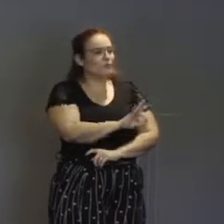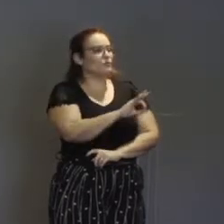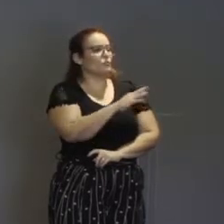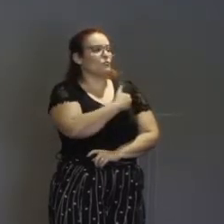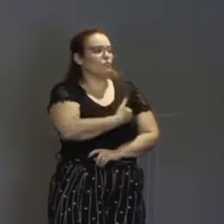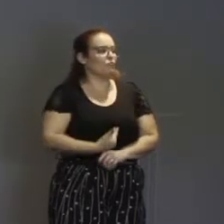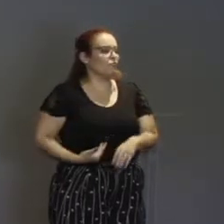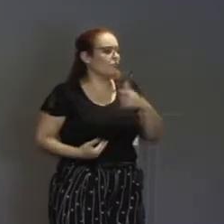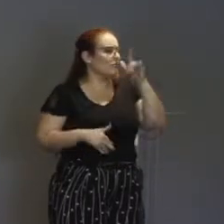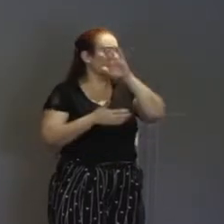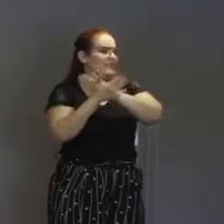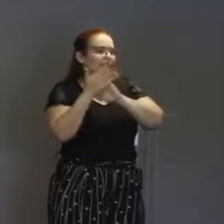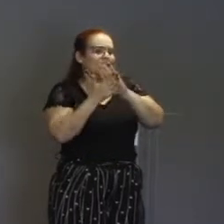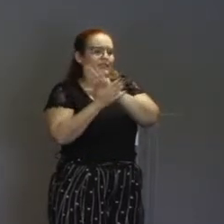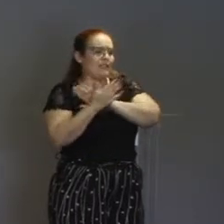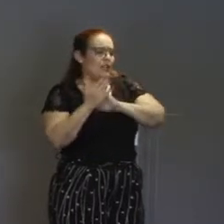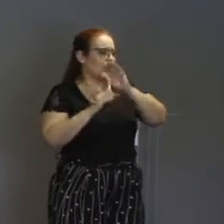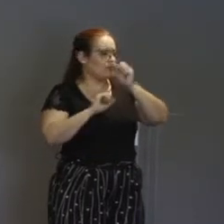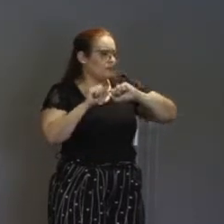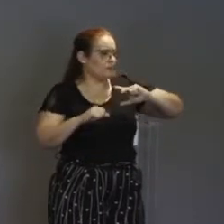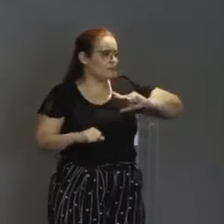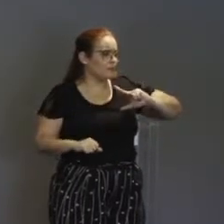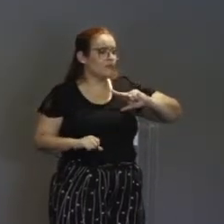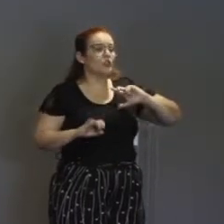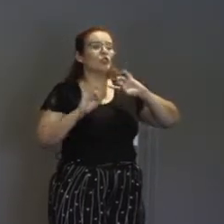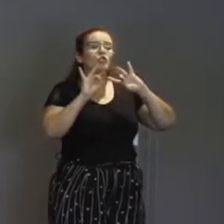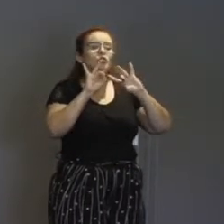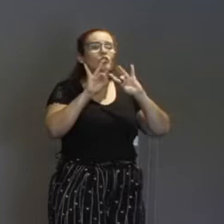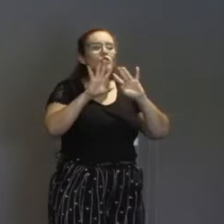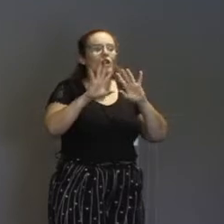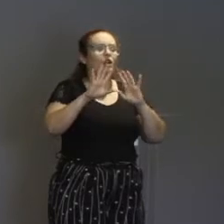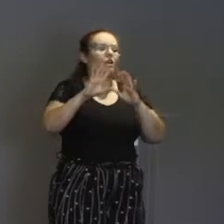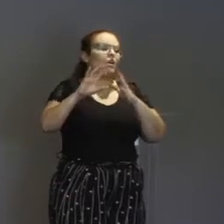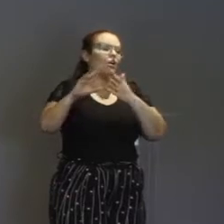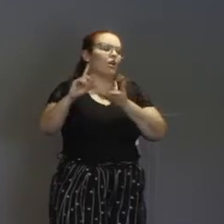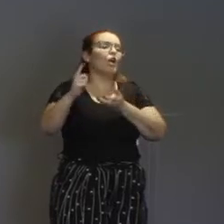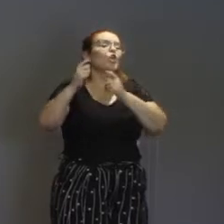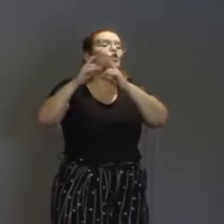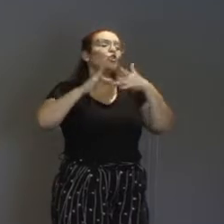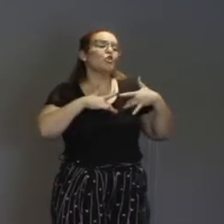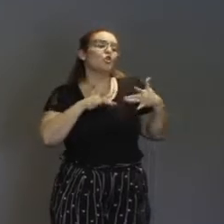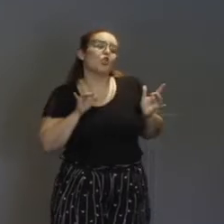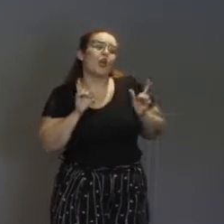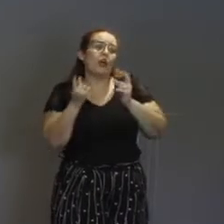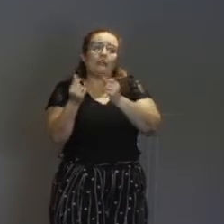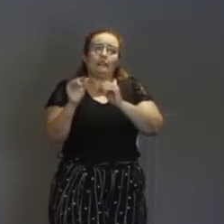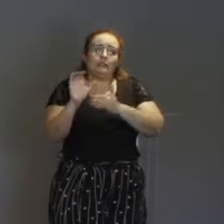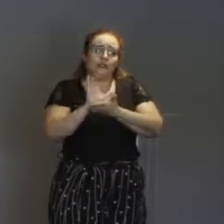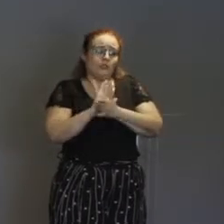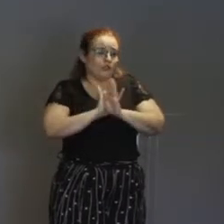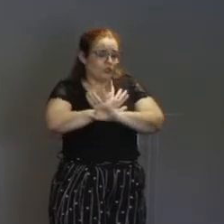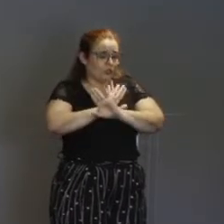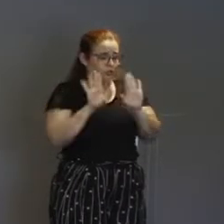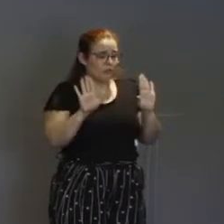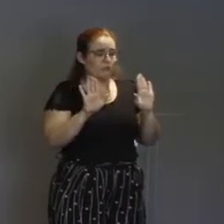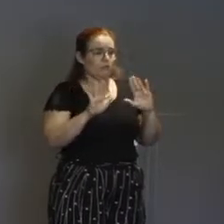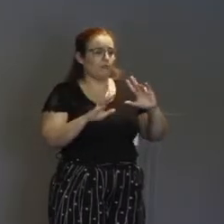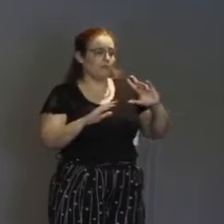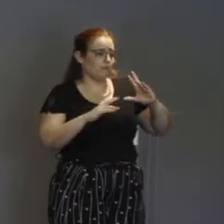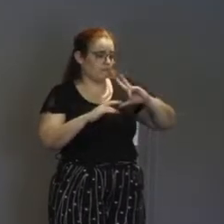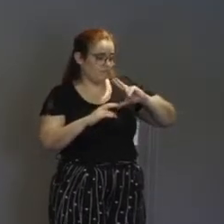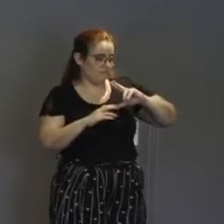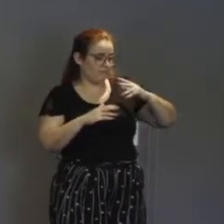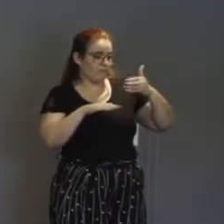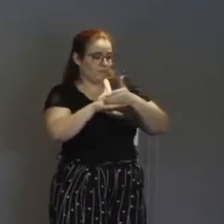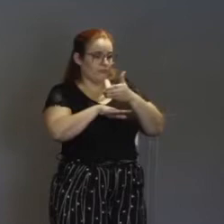privado, a gente teve só doação de patrocinador para prêmio em Demo Day de startup, coisa do tipo, é a única participação privada que a gente tem, e os instrumentos jurídicos